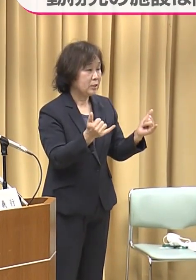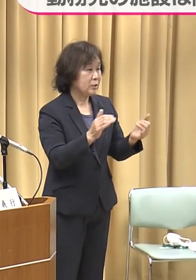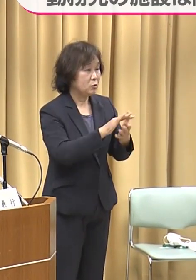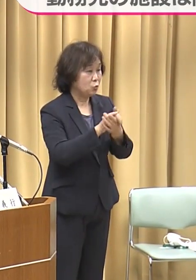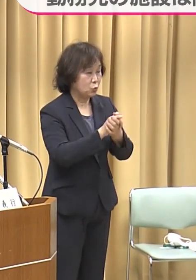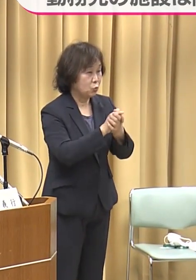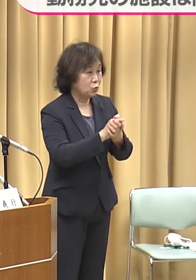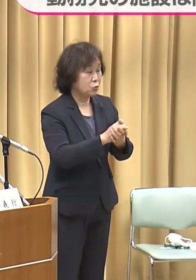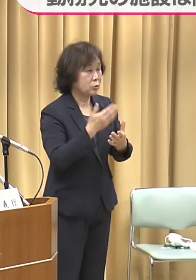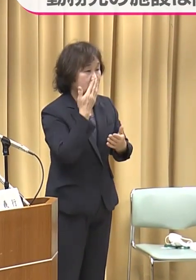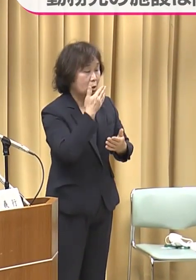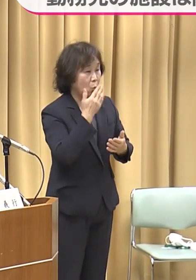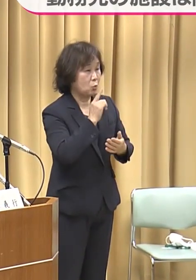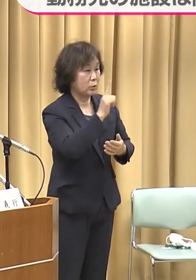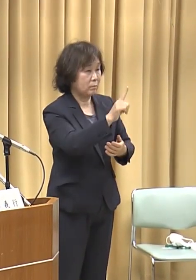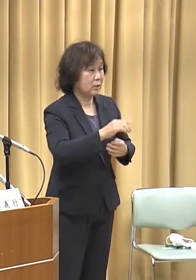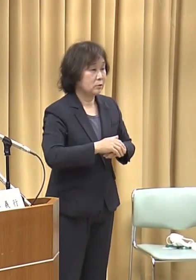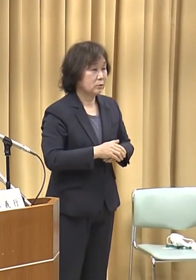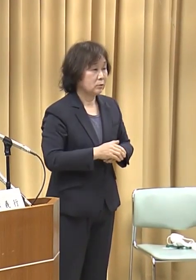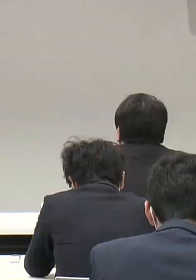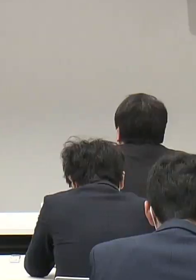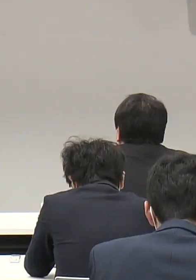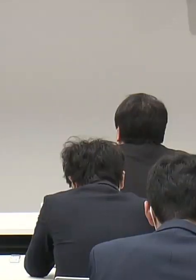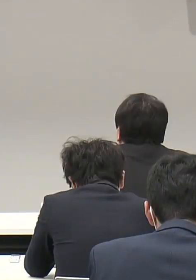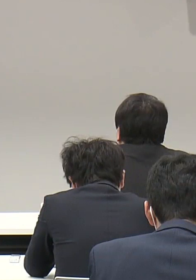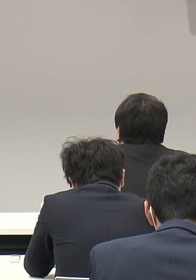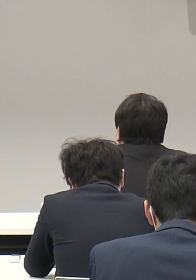校を臨時休校にしました。